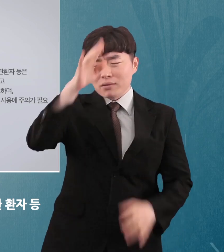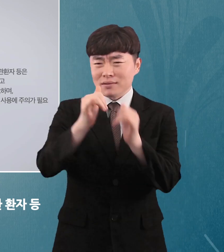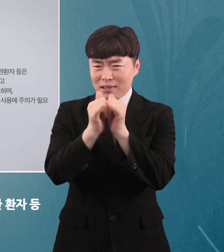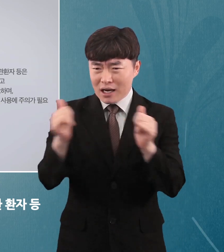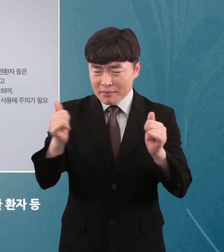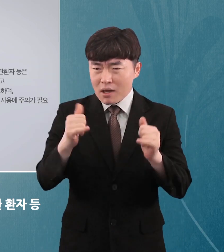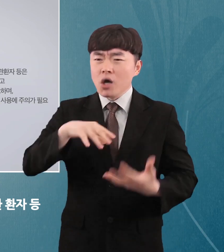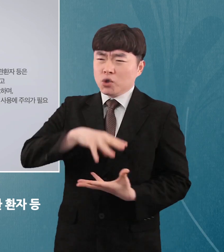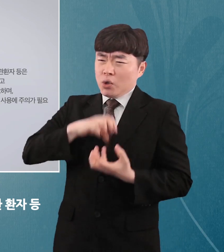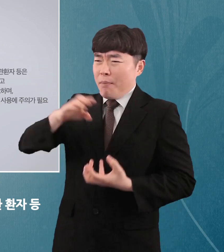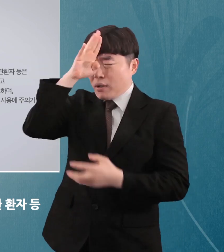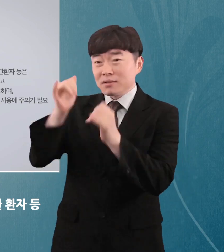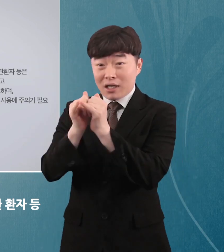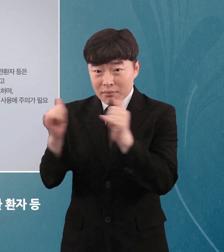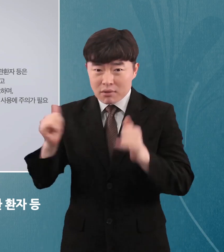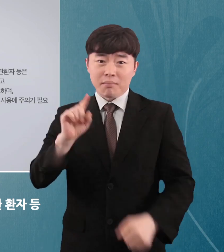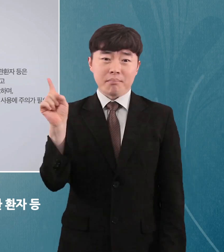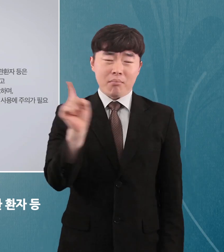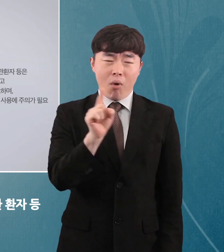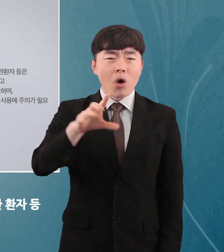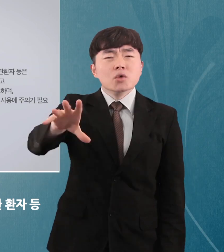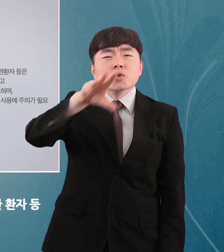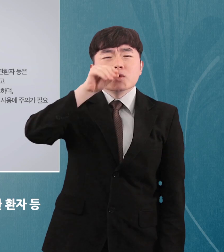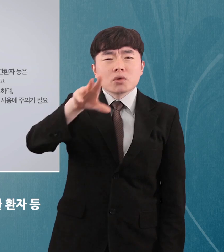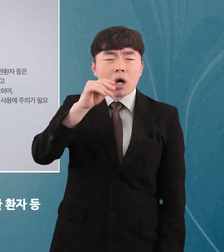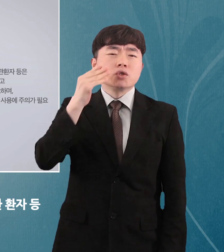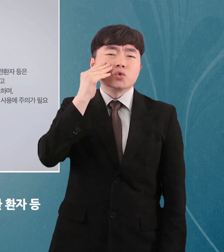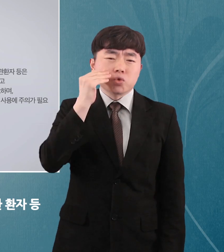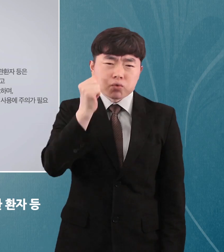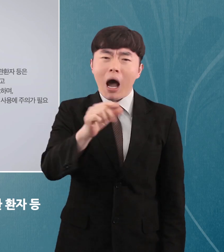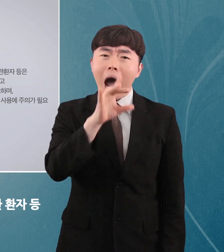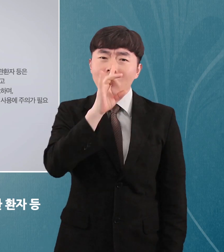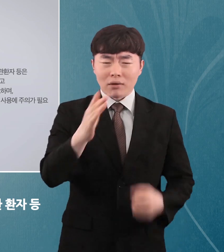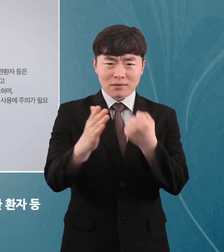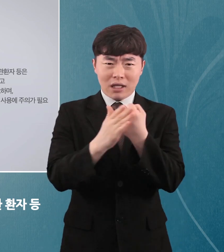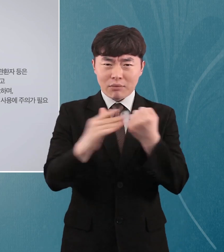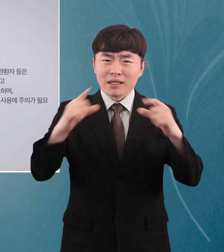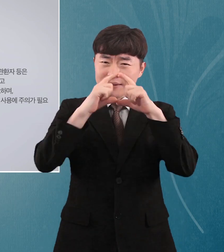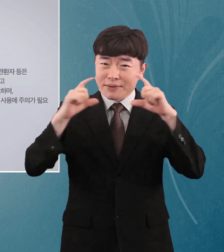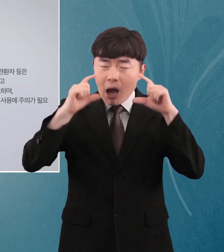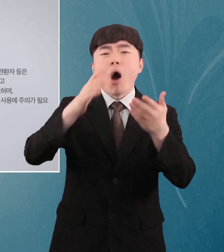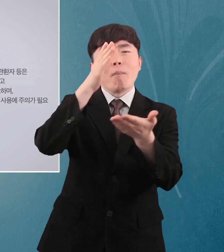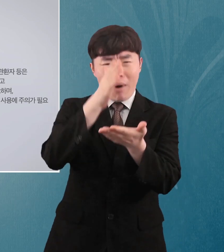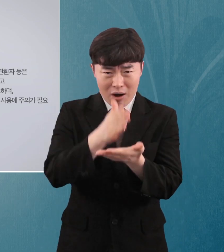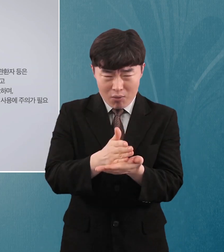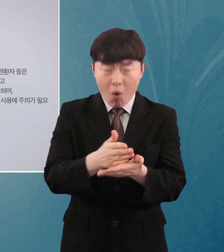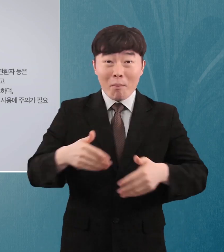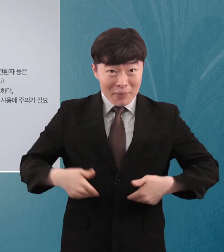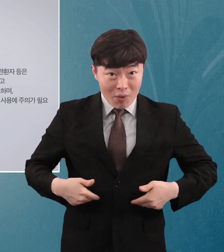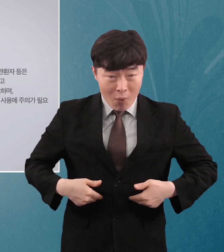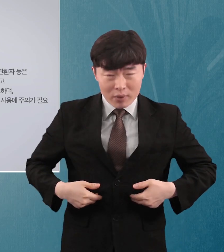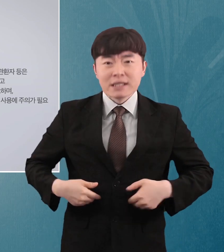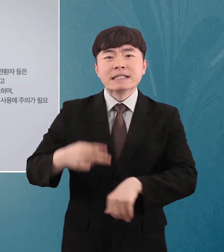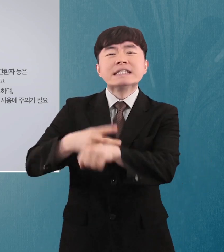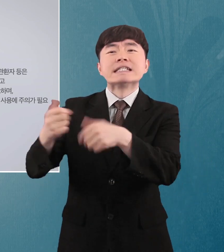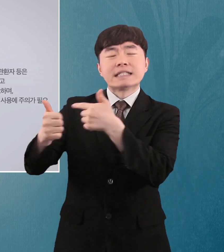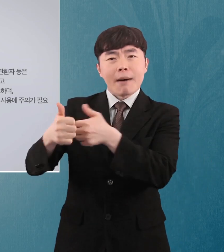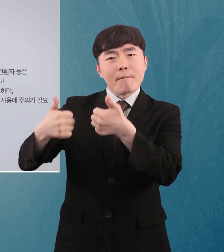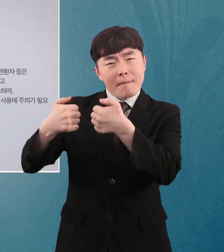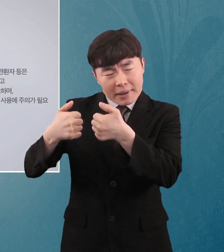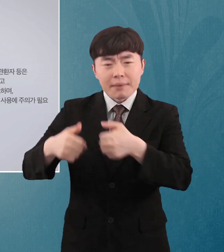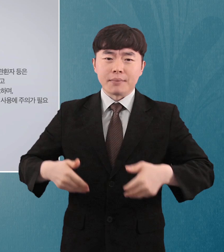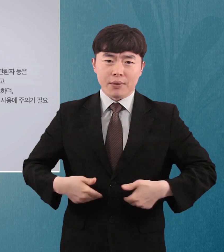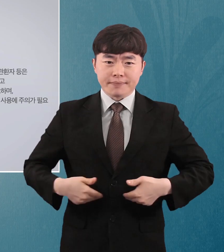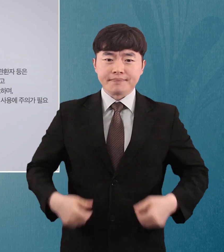호흡기 심혈관 환자같이 호흡이 불편할 경우 마스크 사용을 중지하고 필요시 의사 등 전문가 상담이